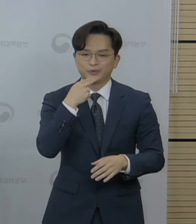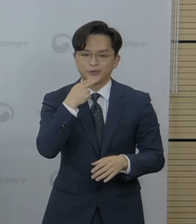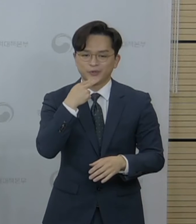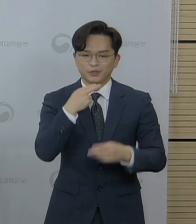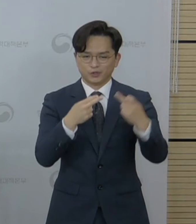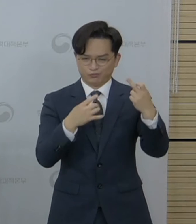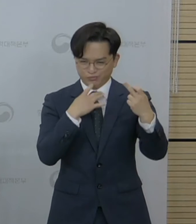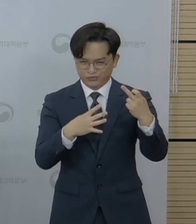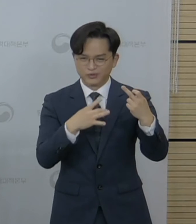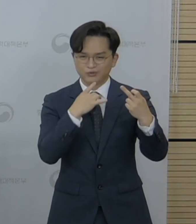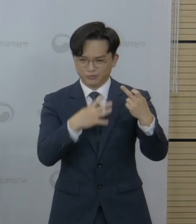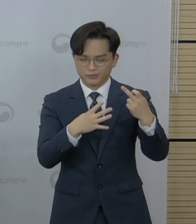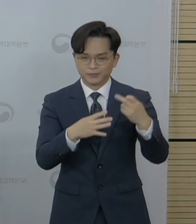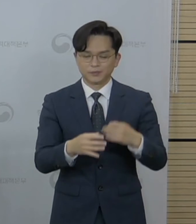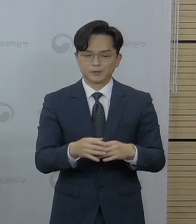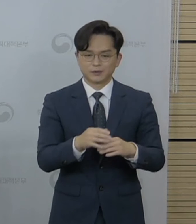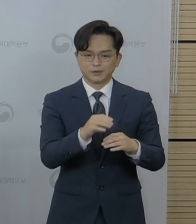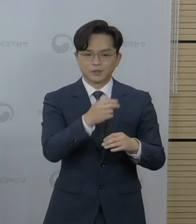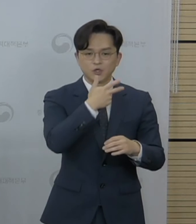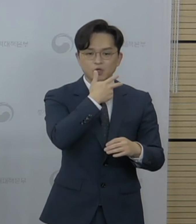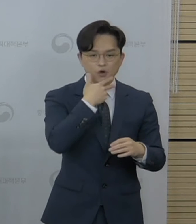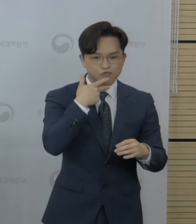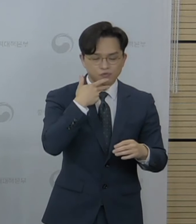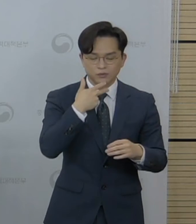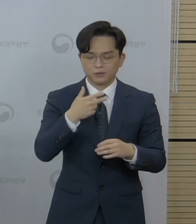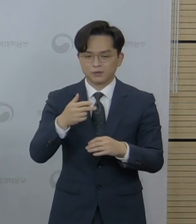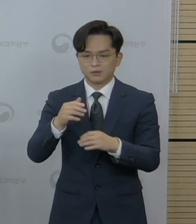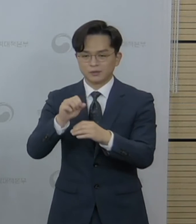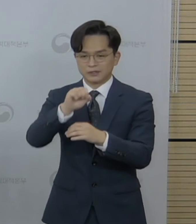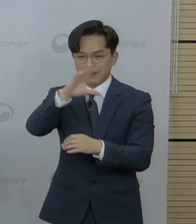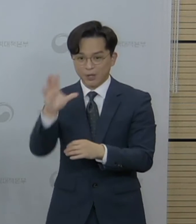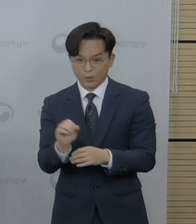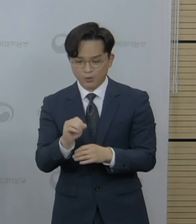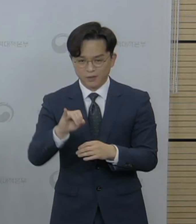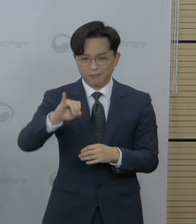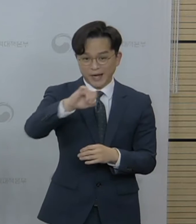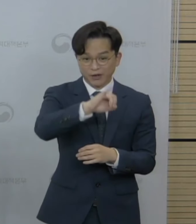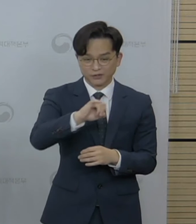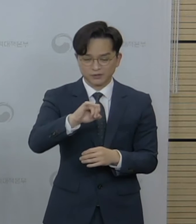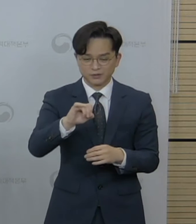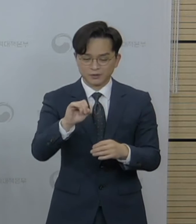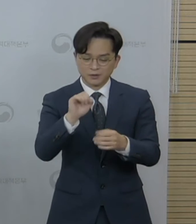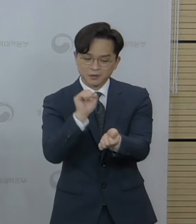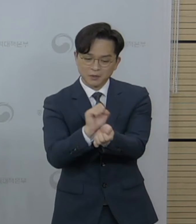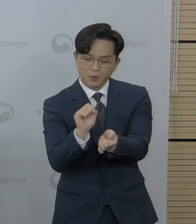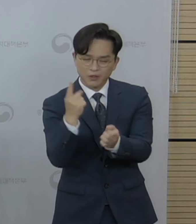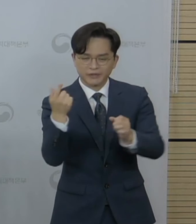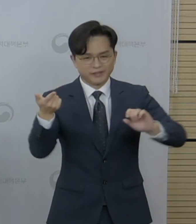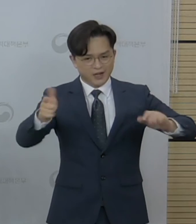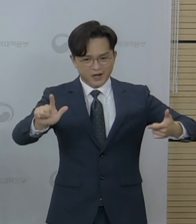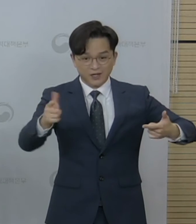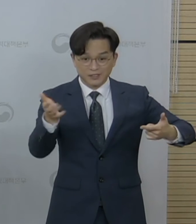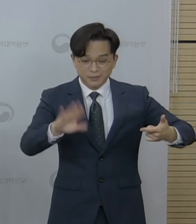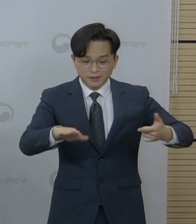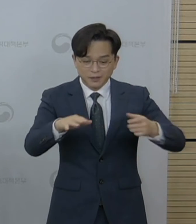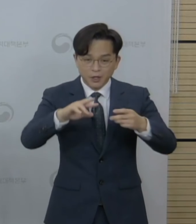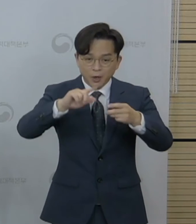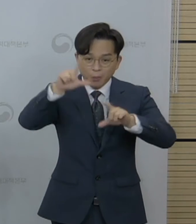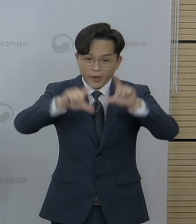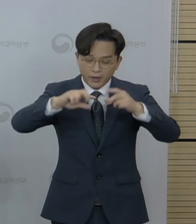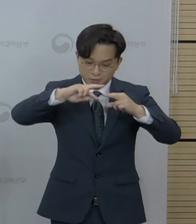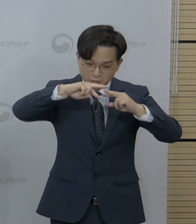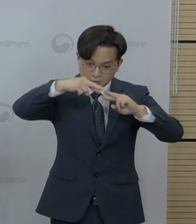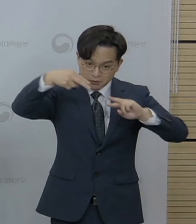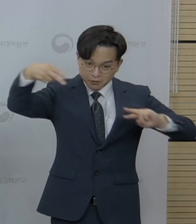영국과 남아공 변이주는 서로 다른 유래이지만 501번 아미노산이 아스파라긴산에서